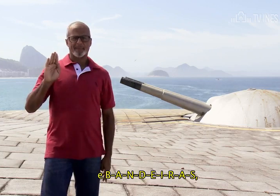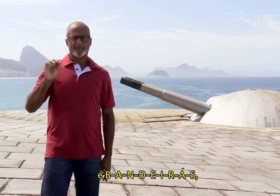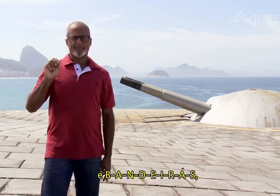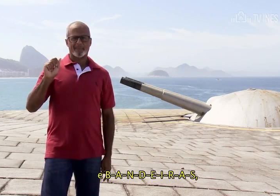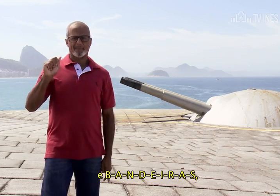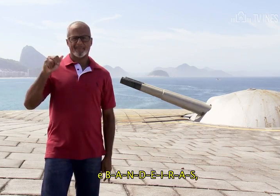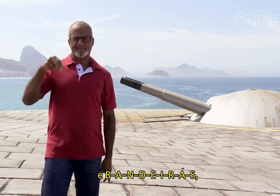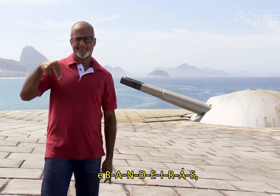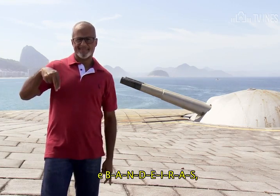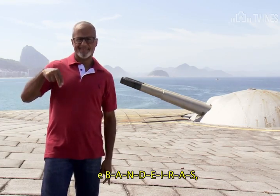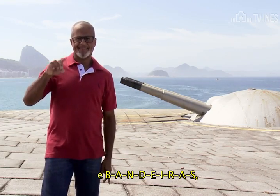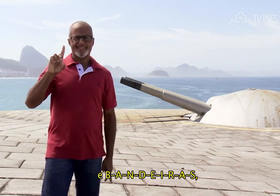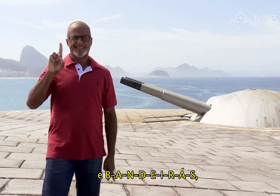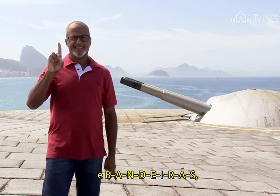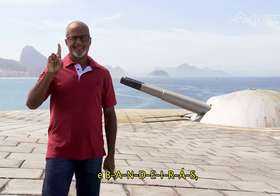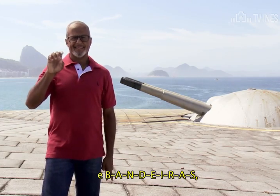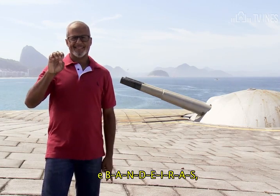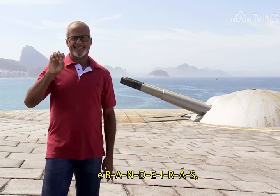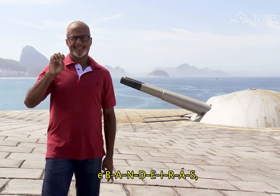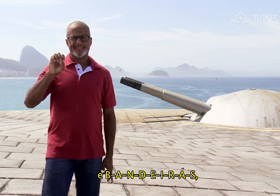e bandeiras.